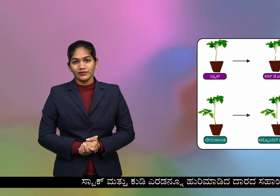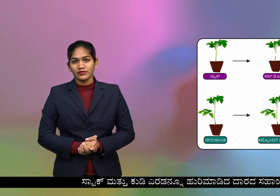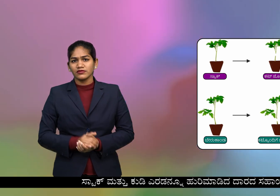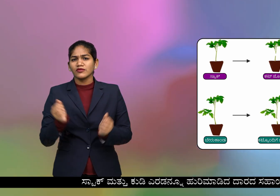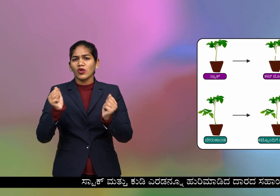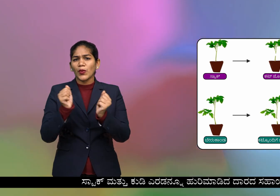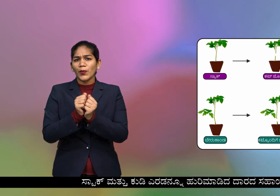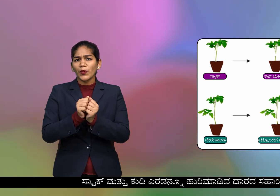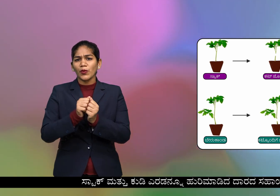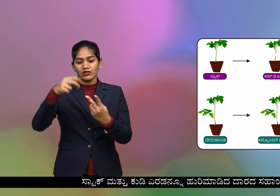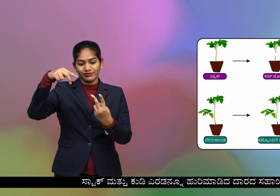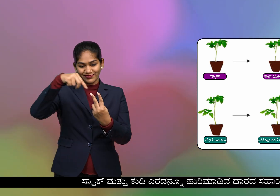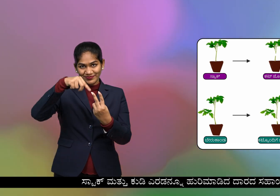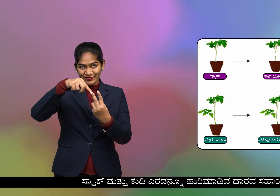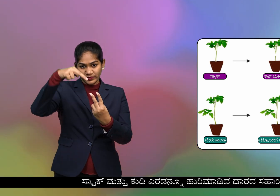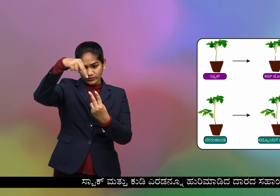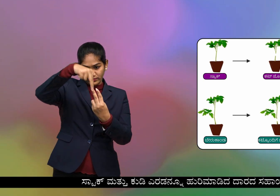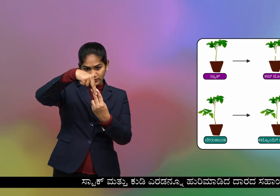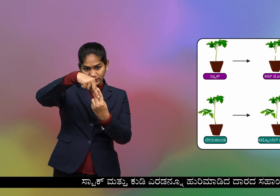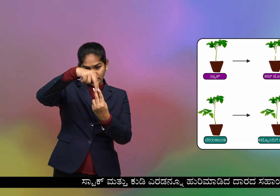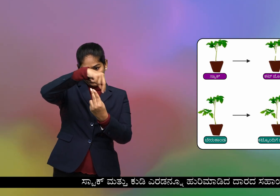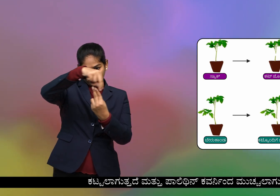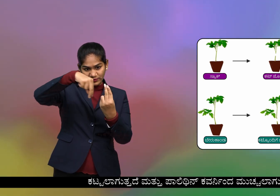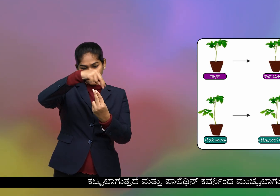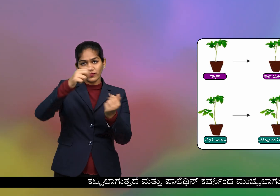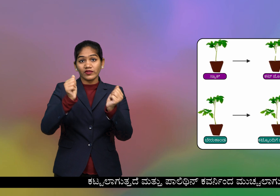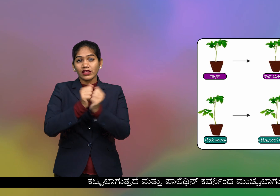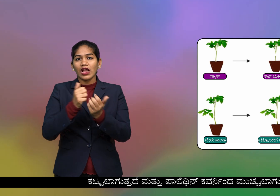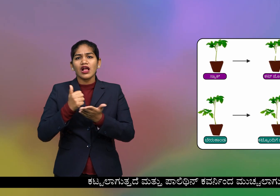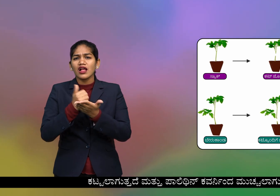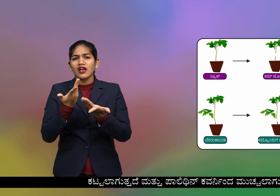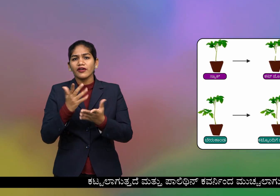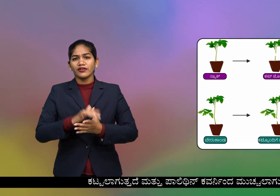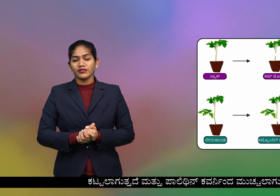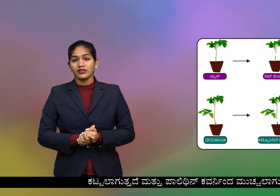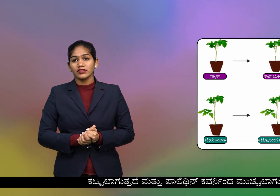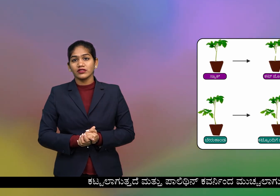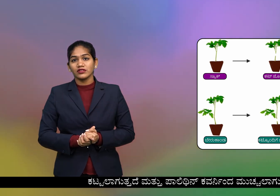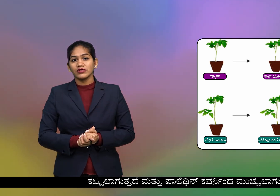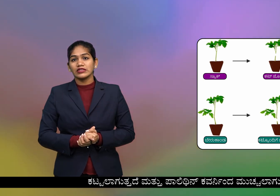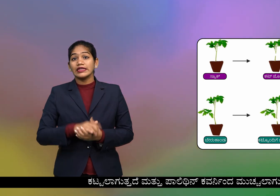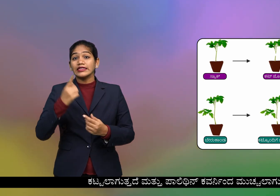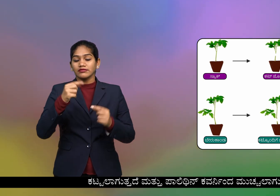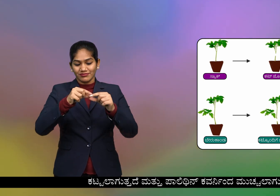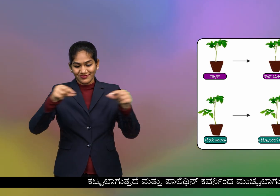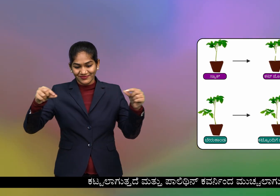ಸ್ಟಾಕ್ ಮತ್ತು ಕುಡಿ ಎರಡನ್ನ ಹುರಿ ಮಾಡಿದ ದಾರದ ಸಹಾಯದಿಂದ ಕಟ್ಟಲಾಗುತ್ತೆ ಮತ್ತು ಪಾಲಿಥಿನ್ ಕವರ್ನಿಂದ ಮುಚ್ಚಲಾಗುತ್ತೆ.